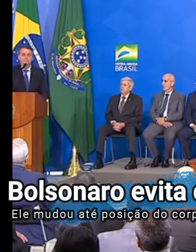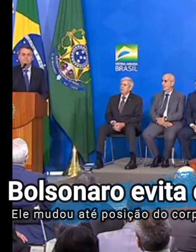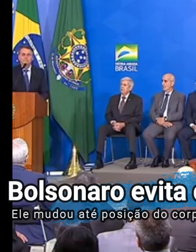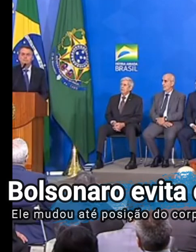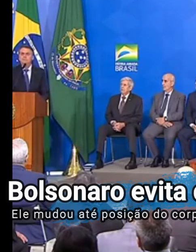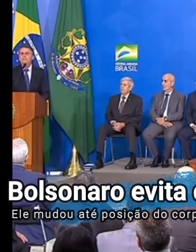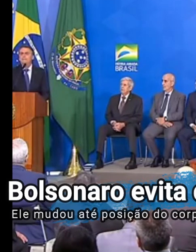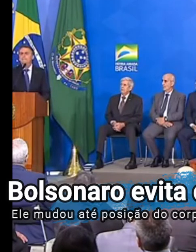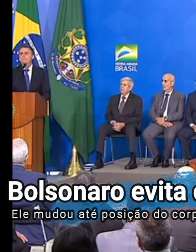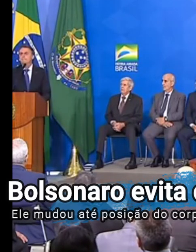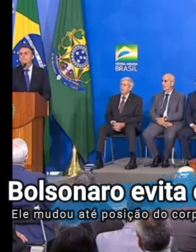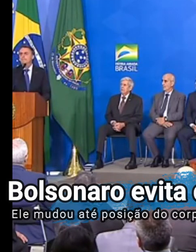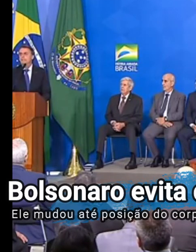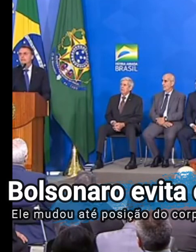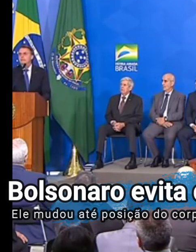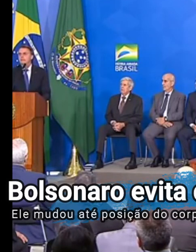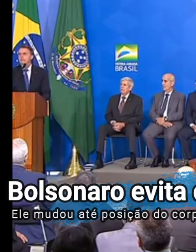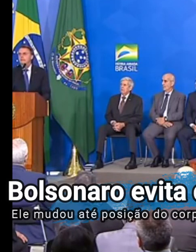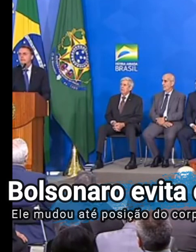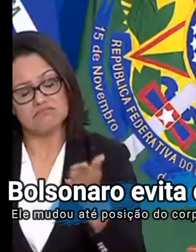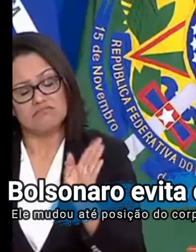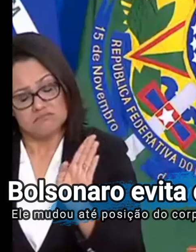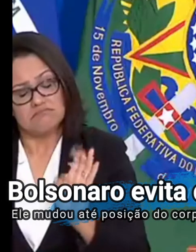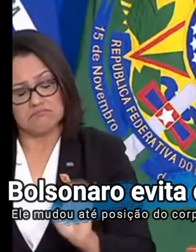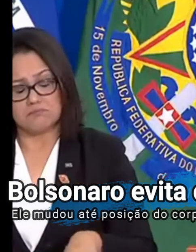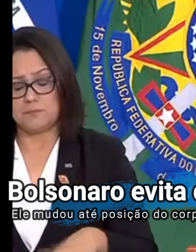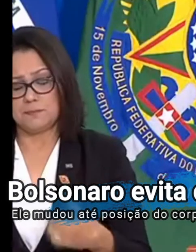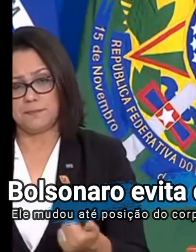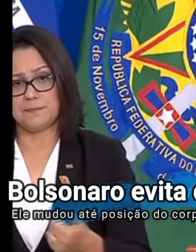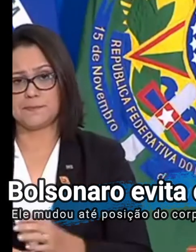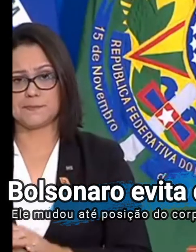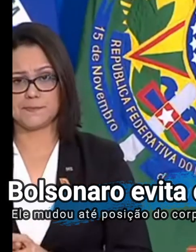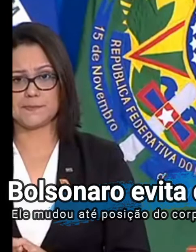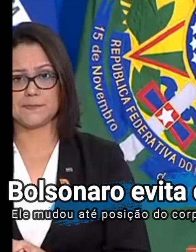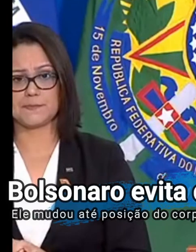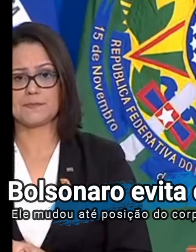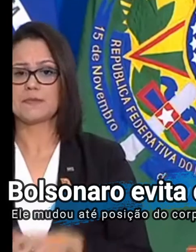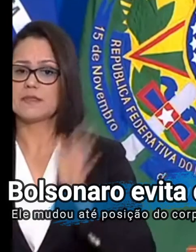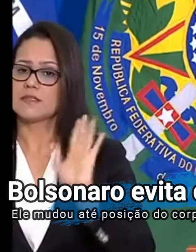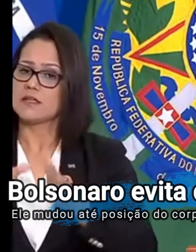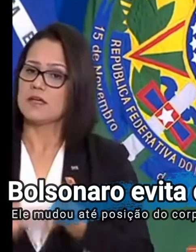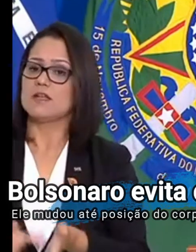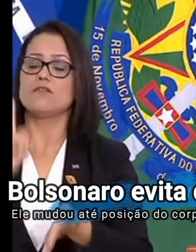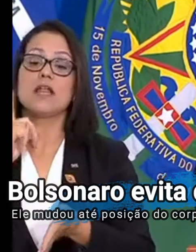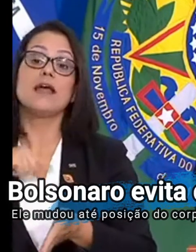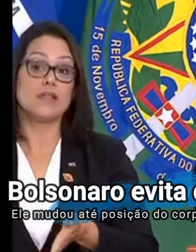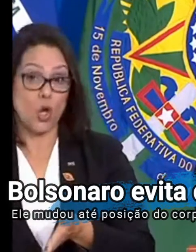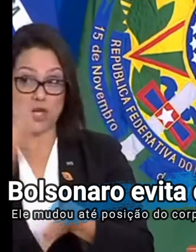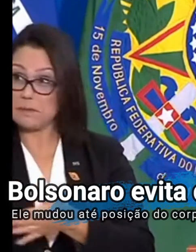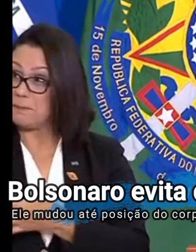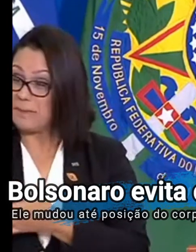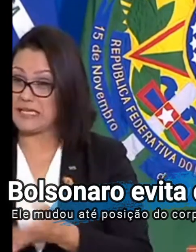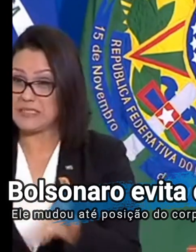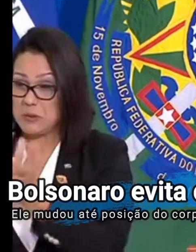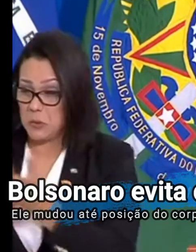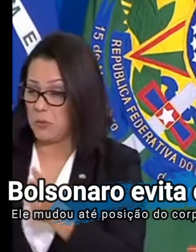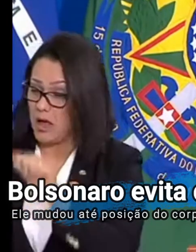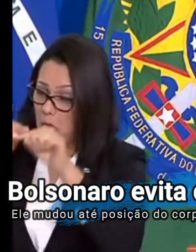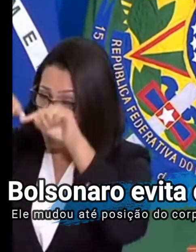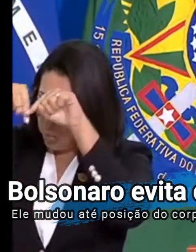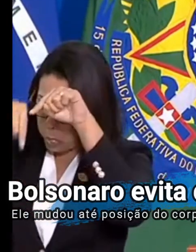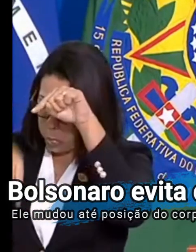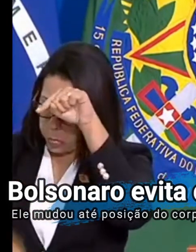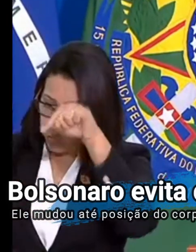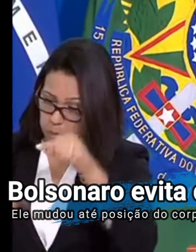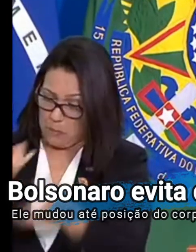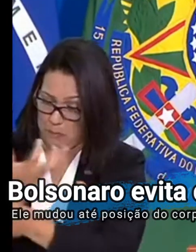mas tudo bem então como falei o que nos tira da miséria né da ignorância é o ensino